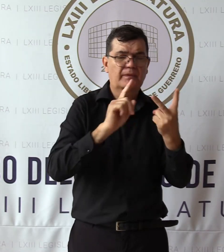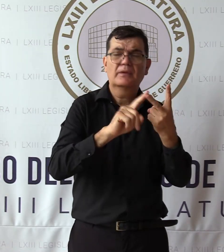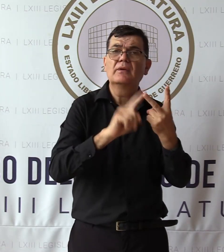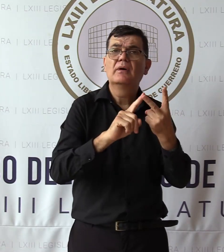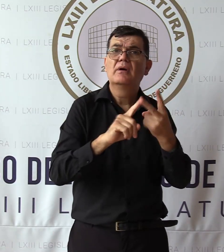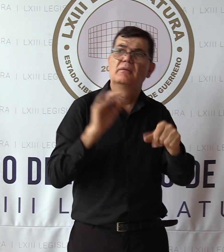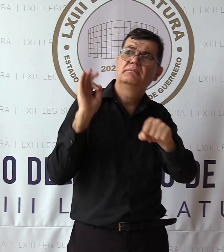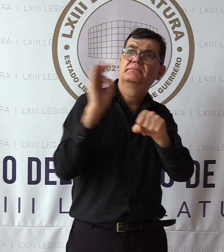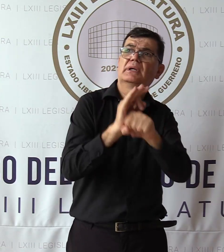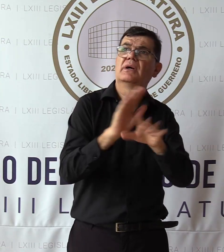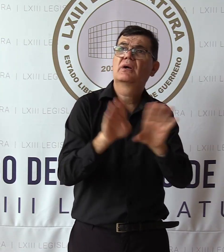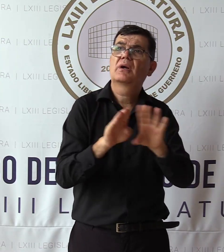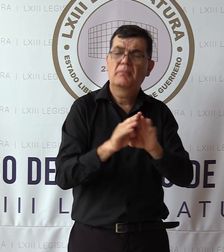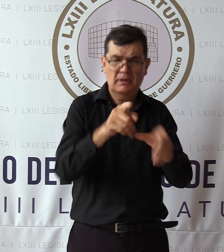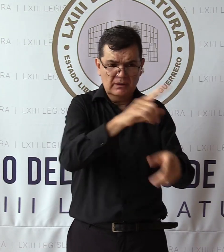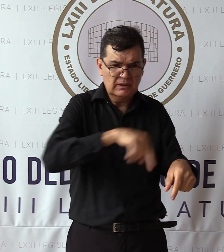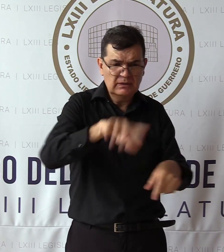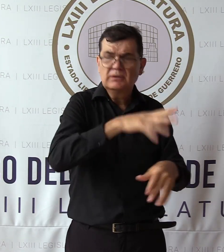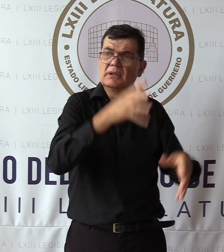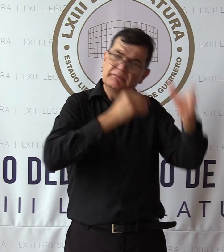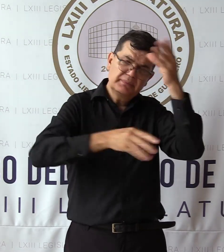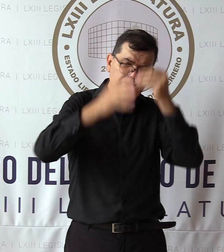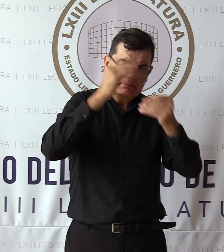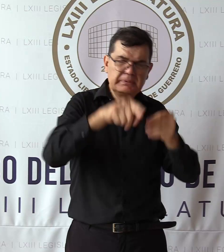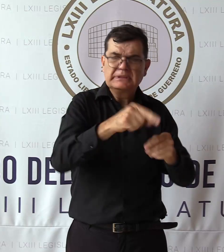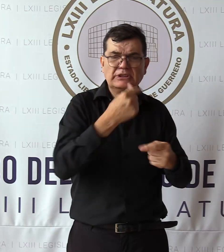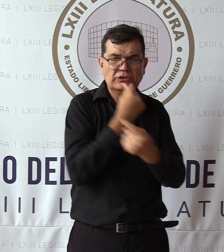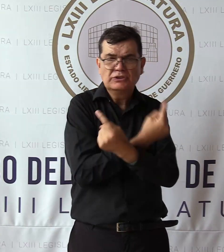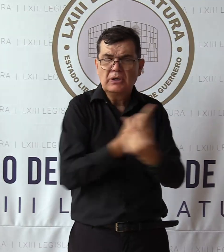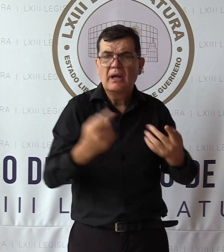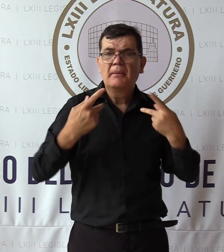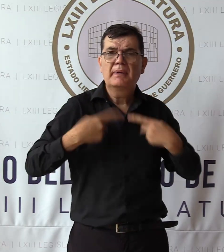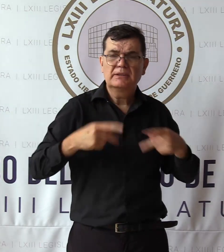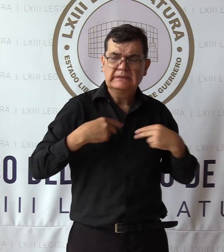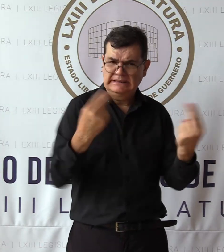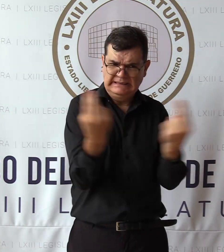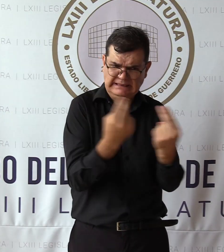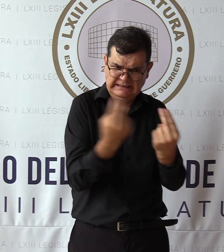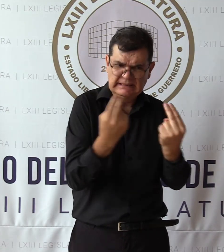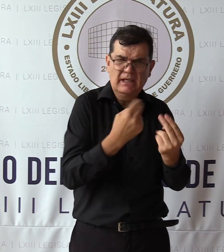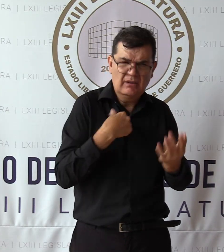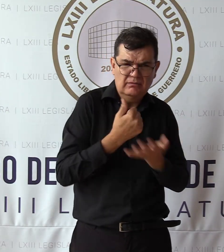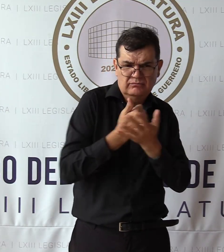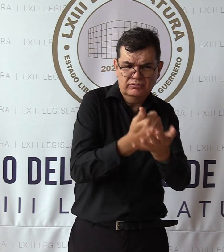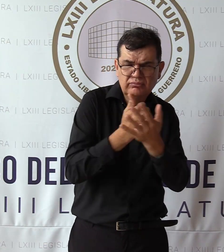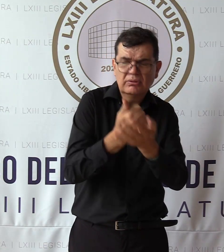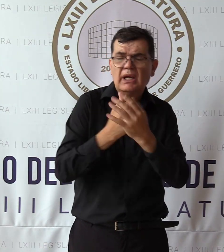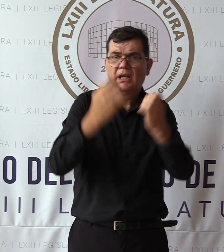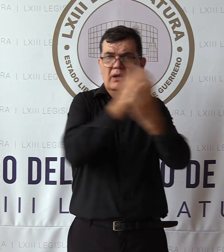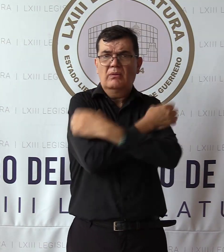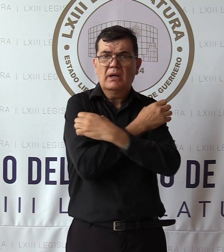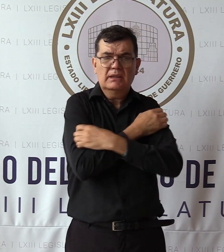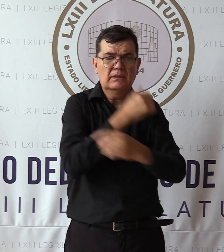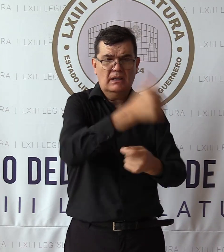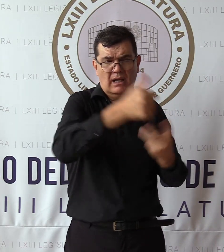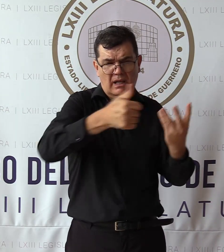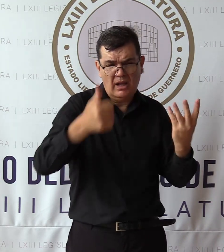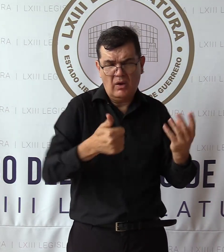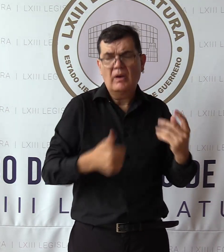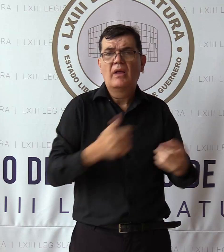máximo logro de aprendizaje de los educandos con base en las necesidades educativas específicas de cada tipo de discapacidad, con